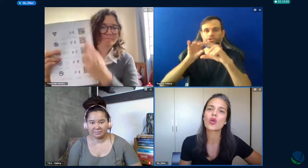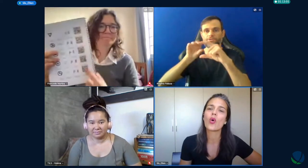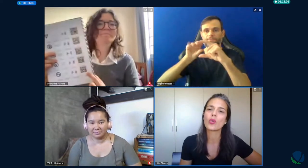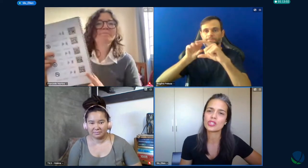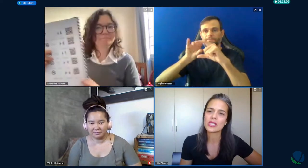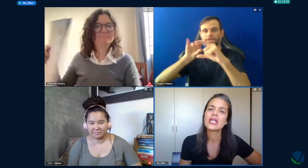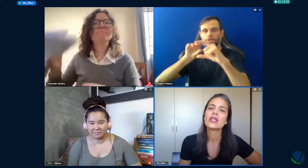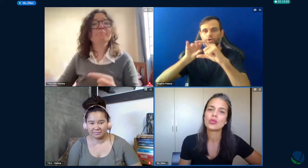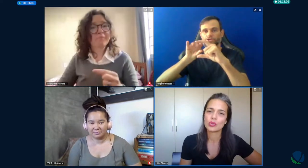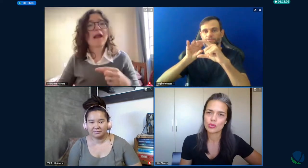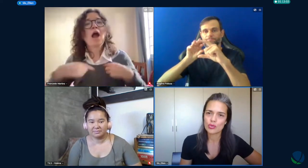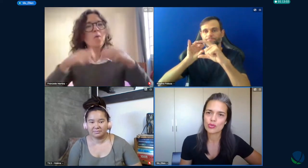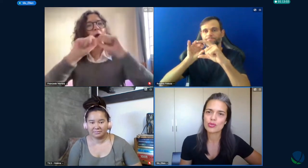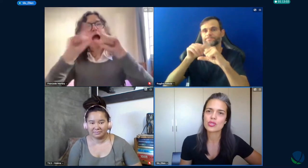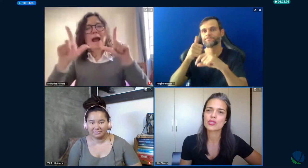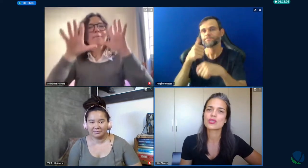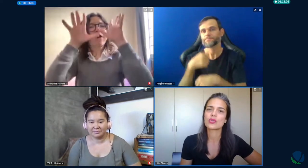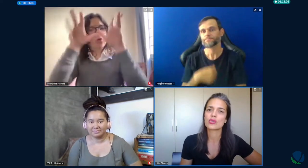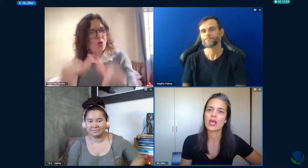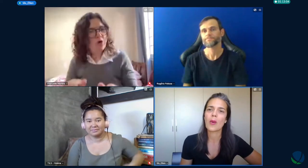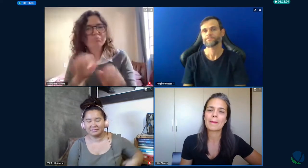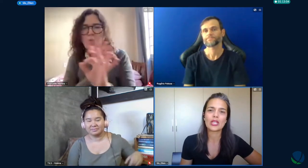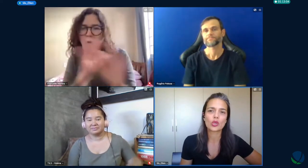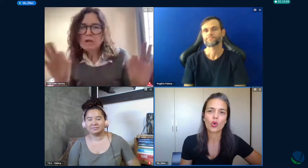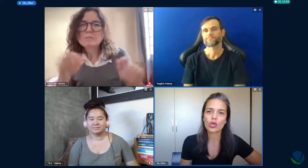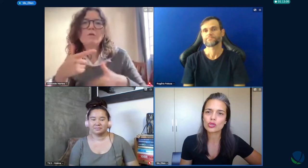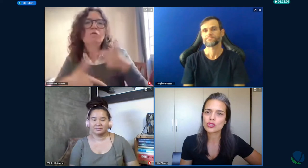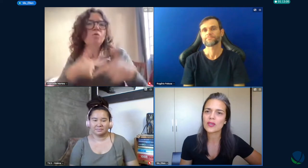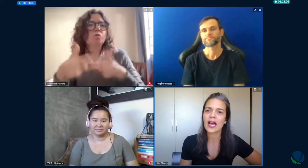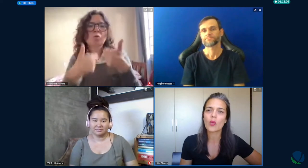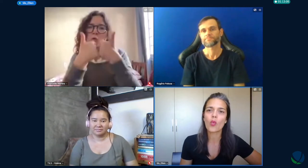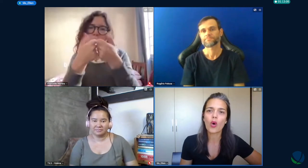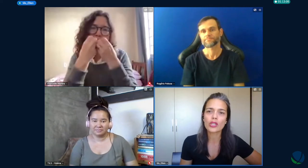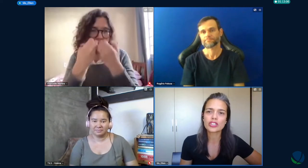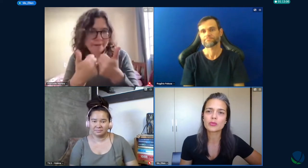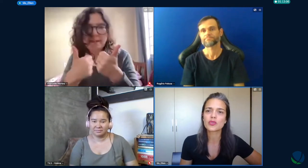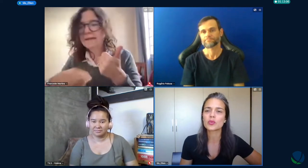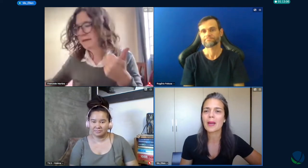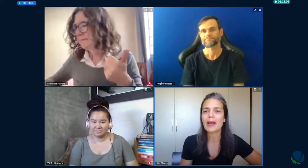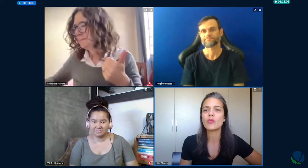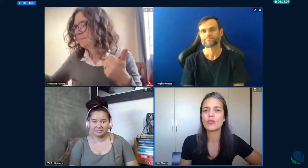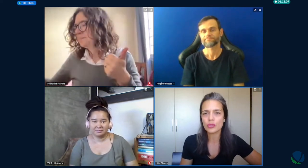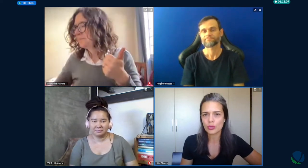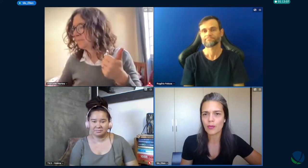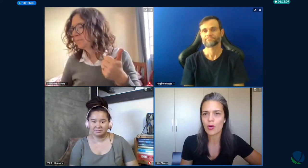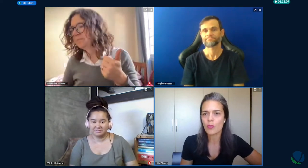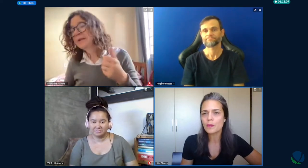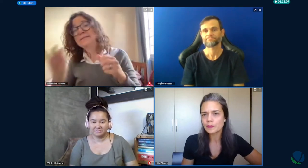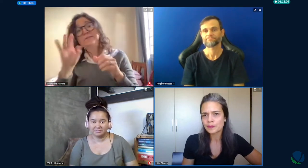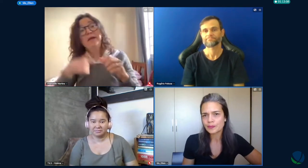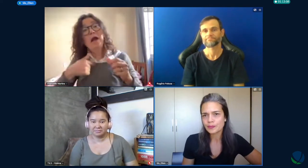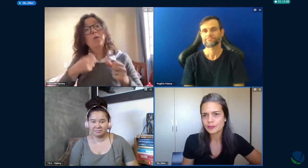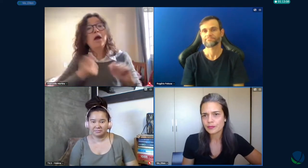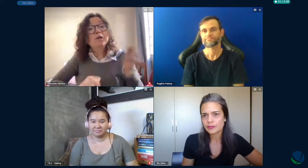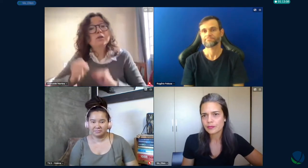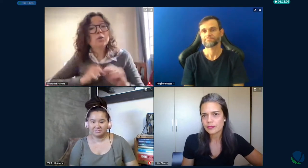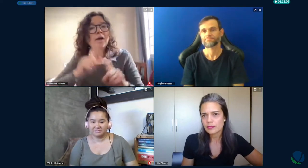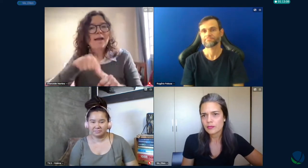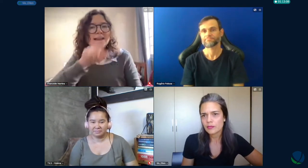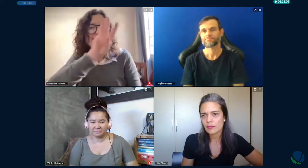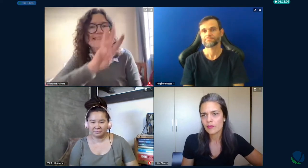o QR Code eu abri todos, ficaram ótimos, foi um trabalho muito bom.